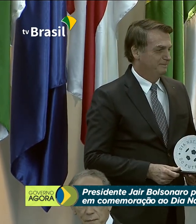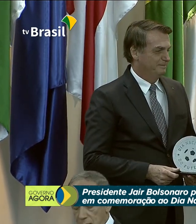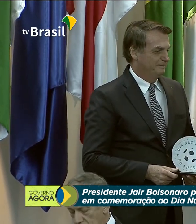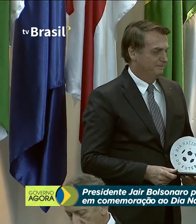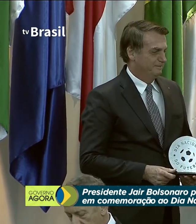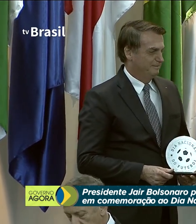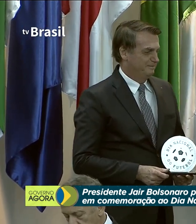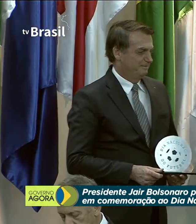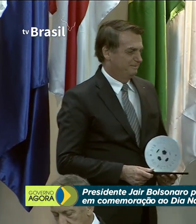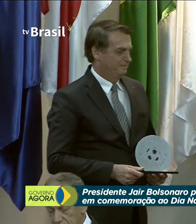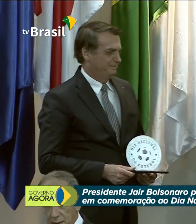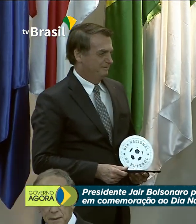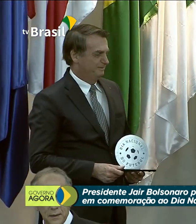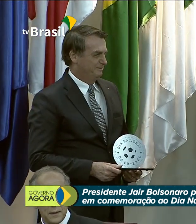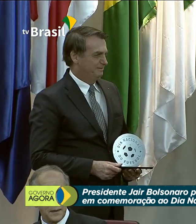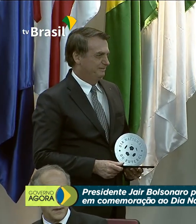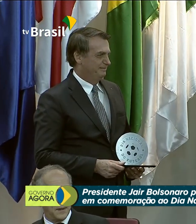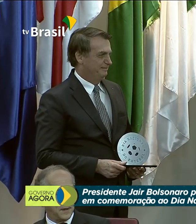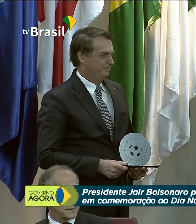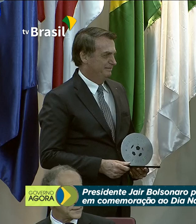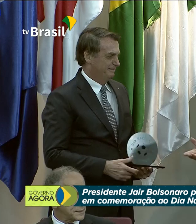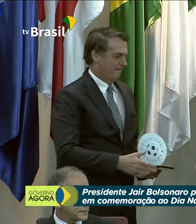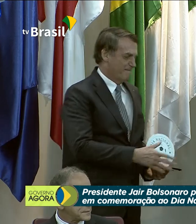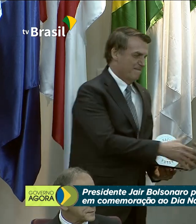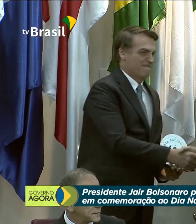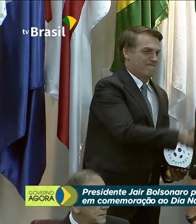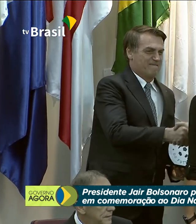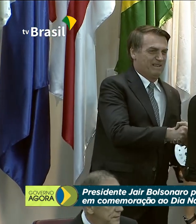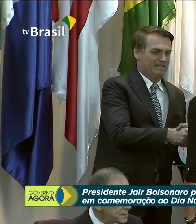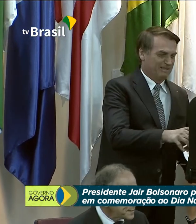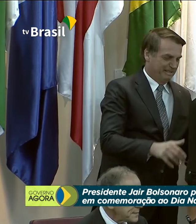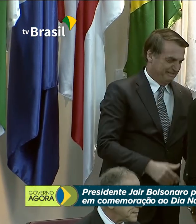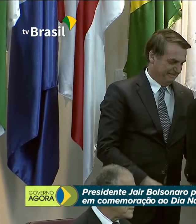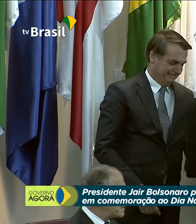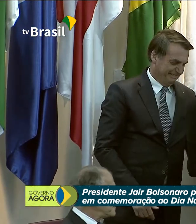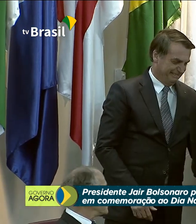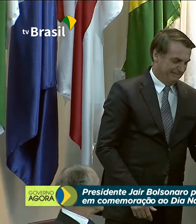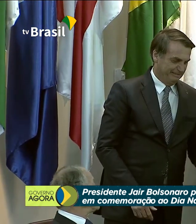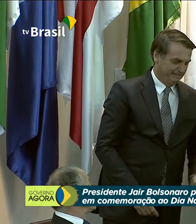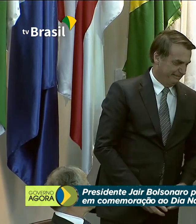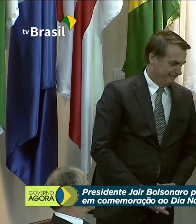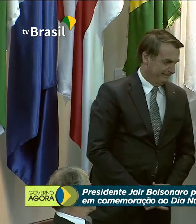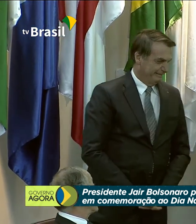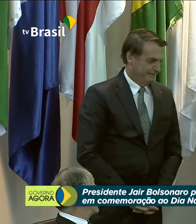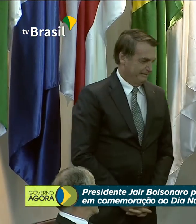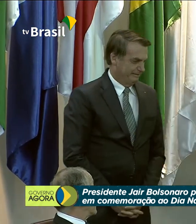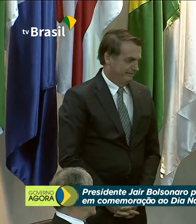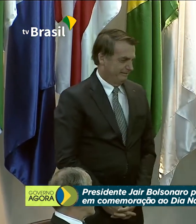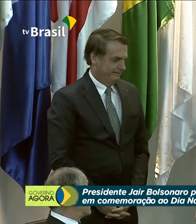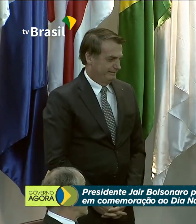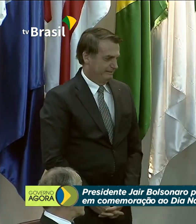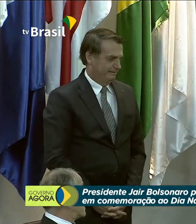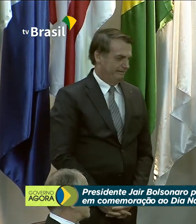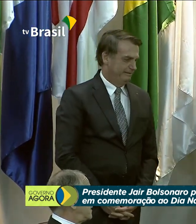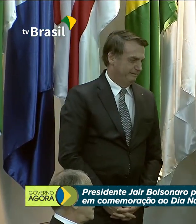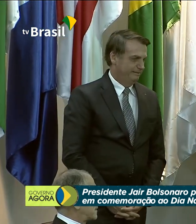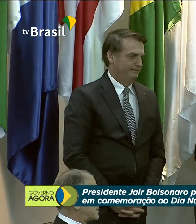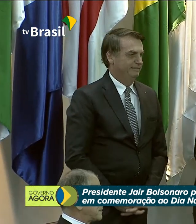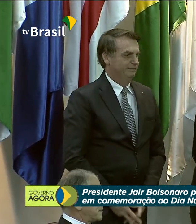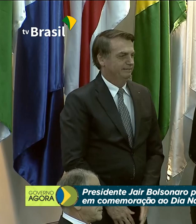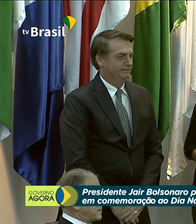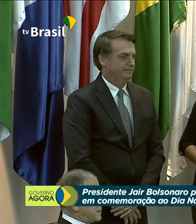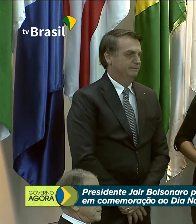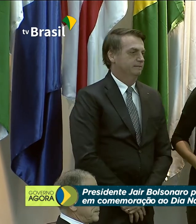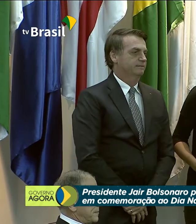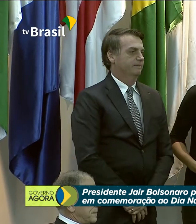de junho de 1982. Começou a carreira como jogadora aos 15 anos. Jogou em diferentes clubes brasileiros, com